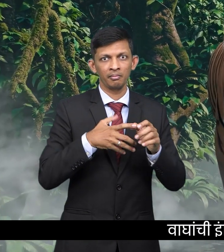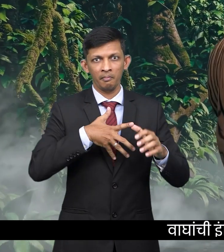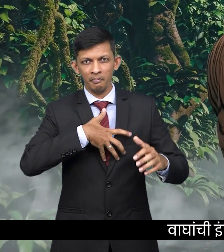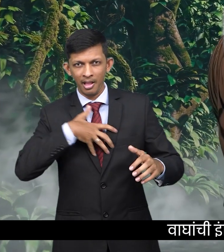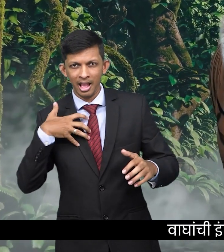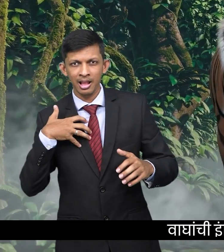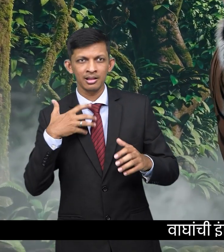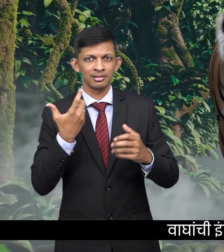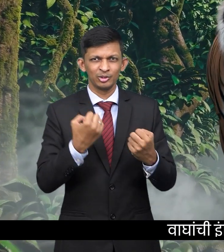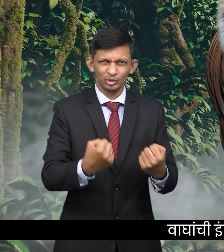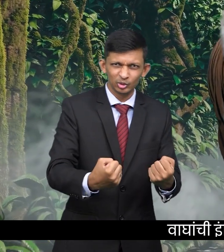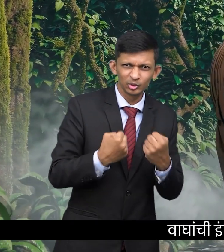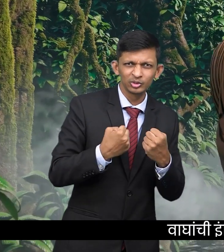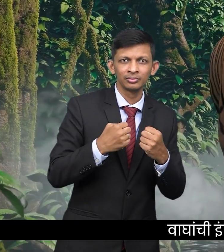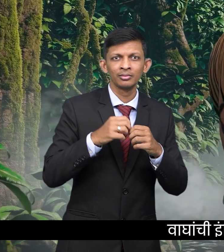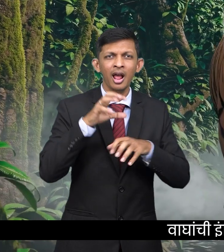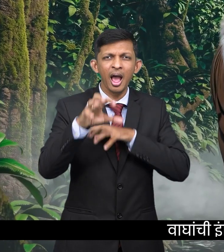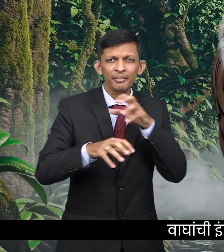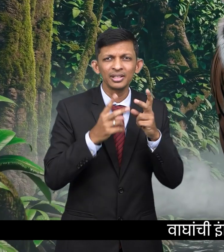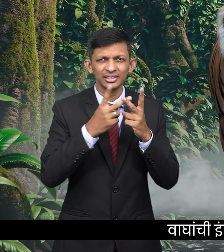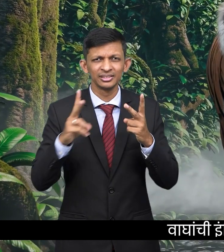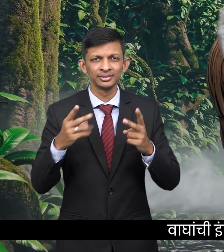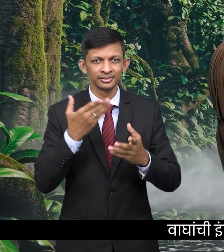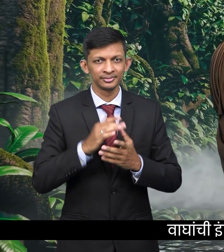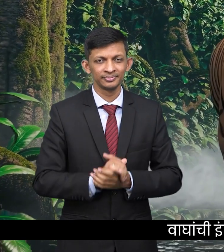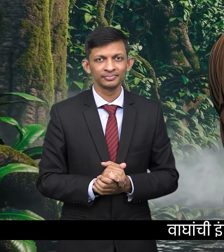वाघांची इंद्रिये खूप तीक्ष्ण असतात.